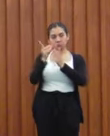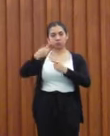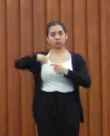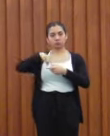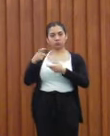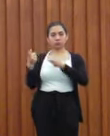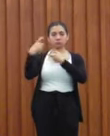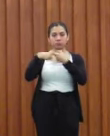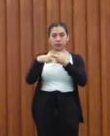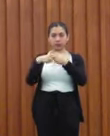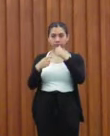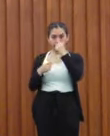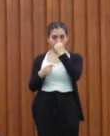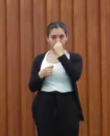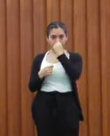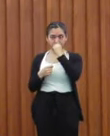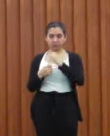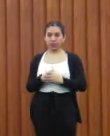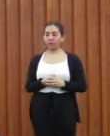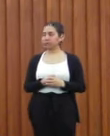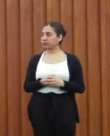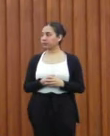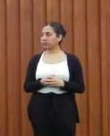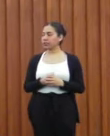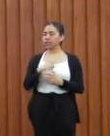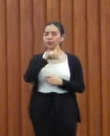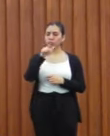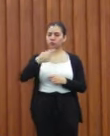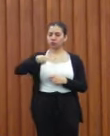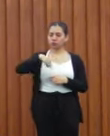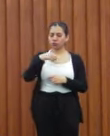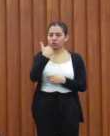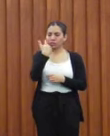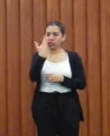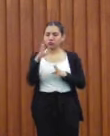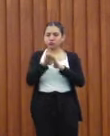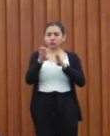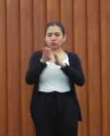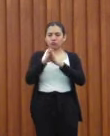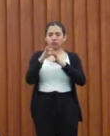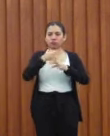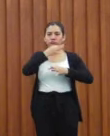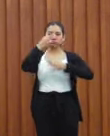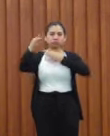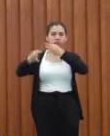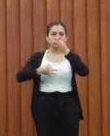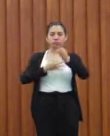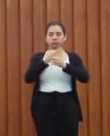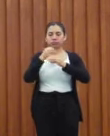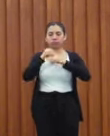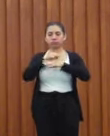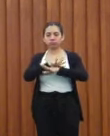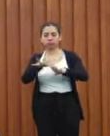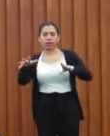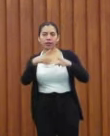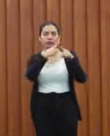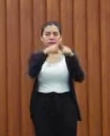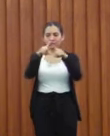intención de que de ahí, a partir de ahí, como una reacción en cadena, se influyéramos en las